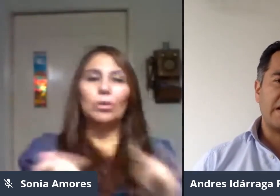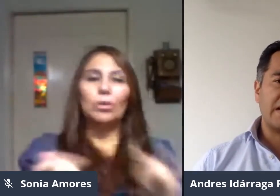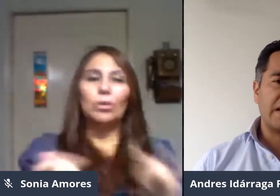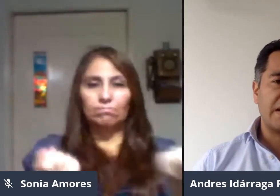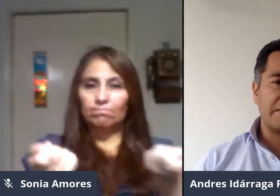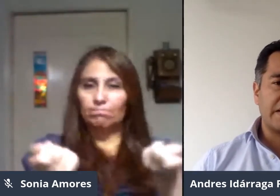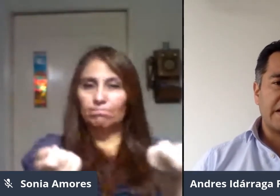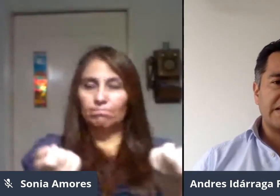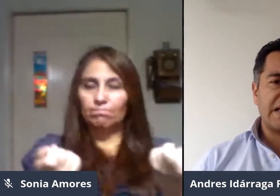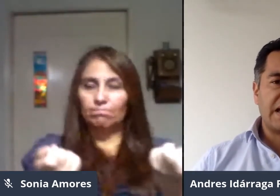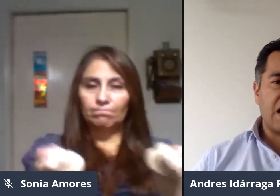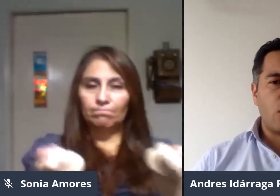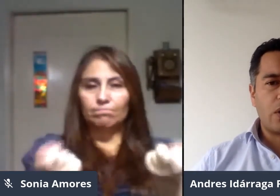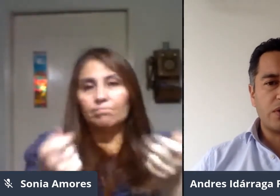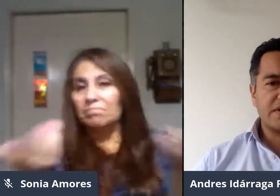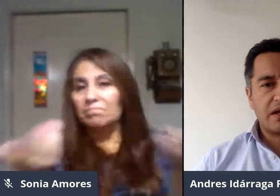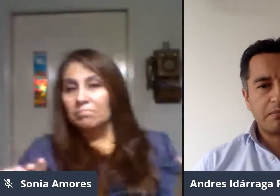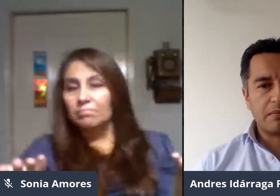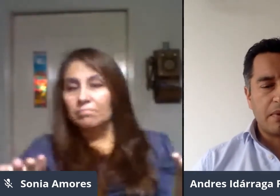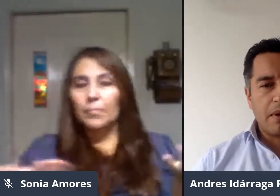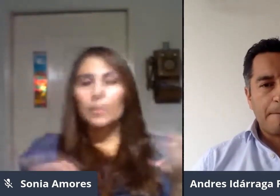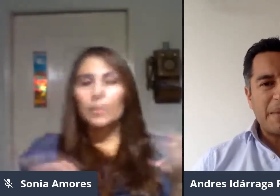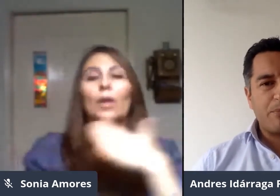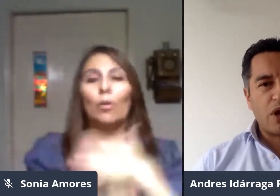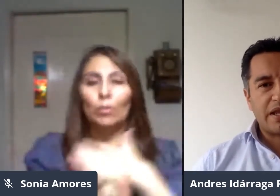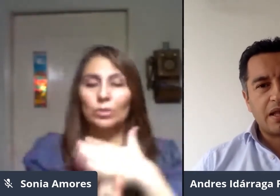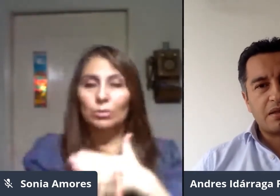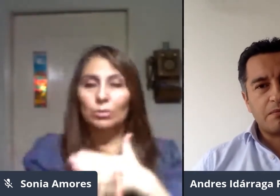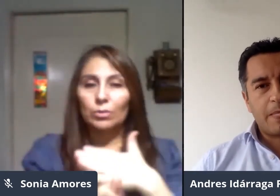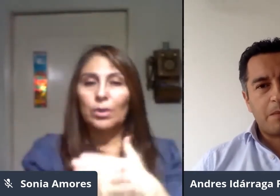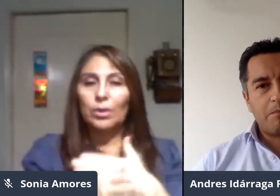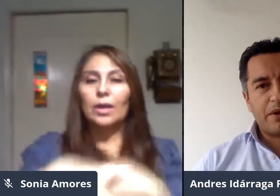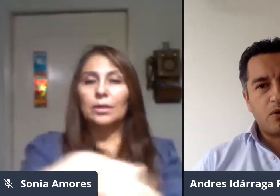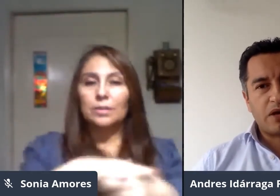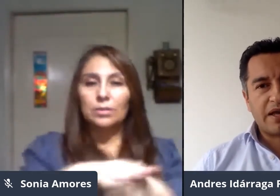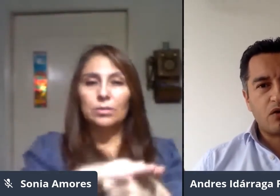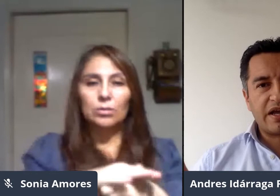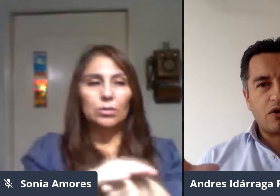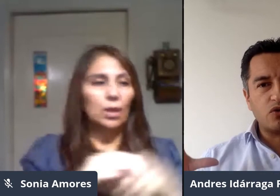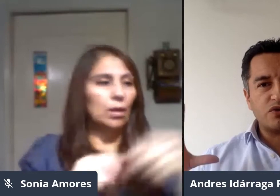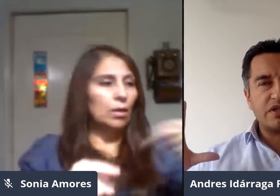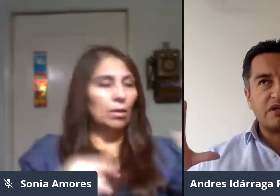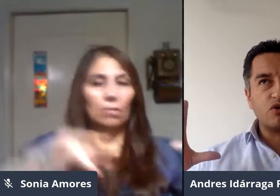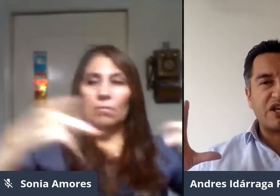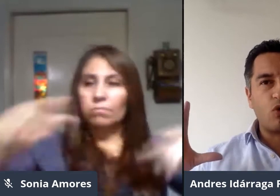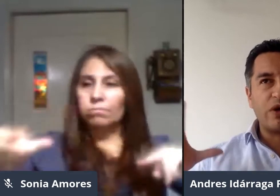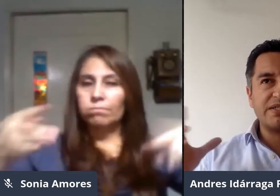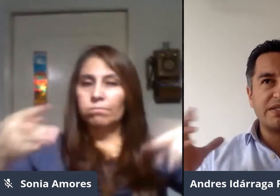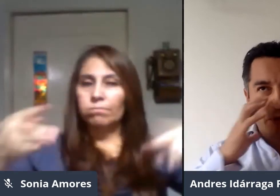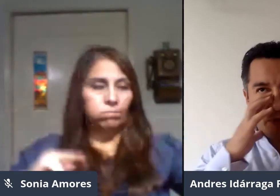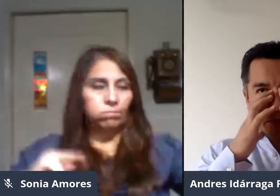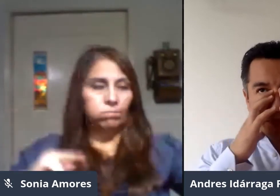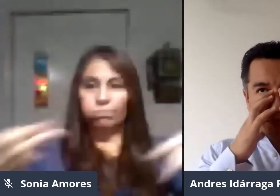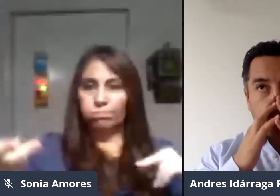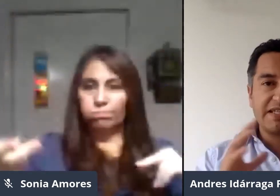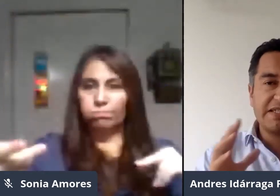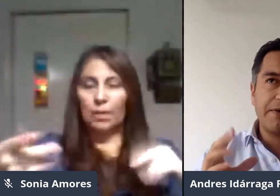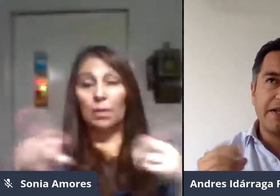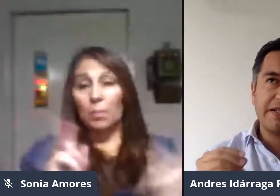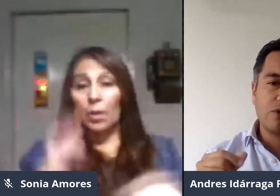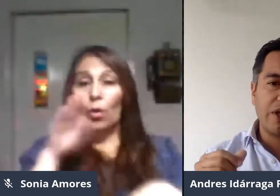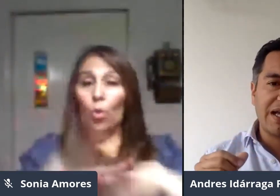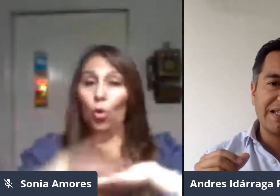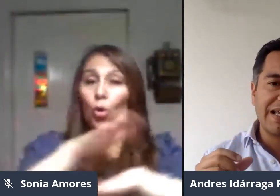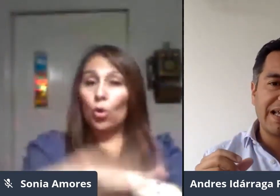en la medida en que siga en juego esta bipolaridad. Pero lo que creo que consecuencia a propósito de la